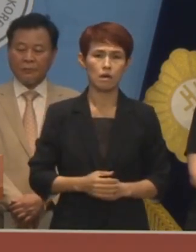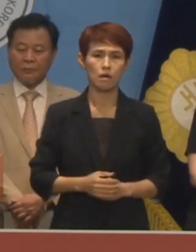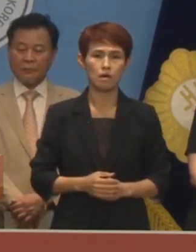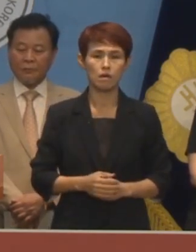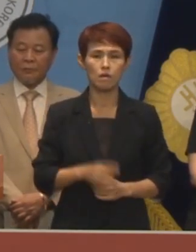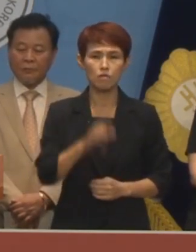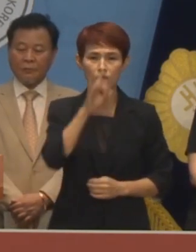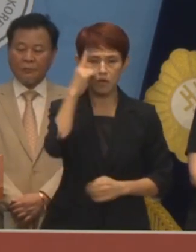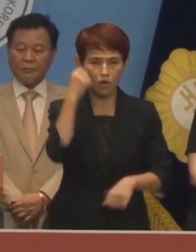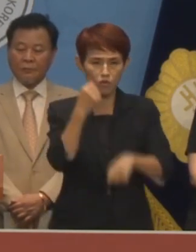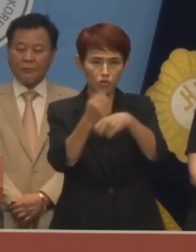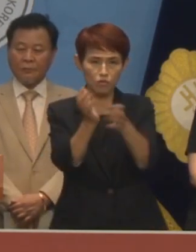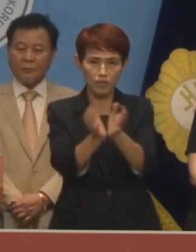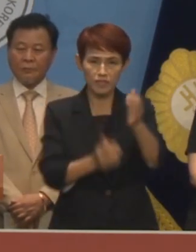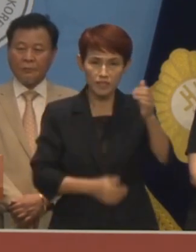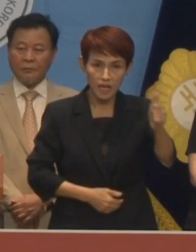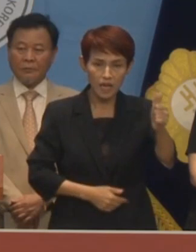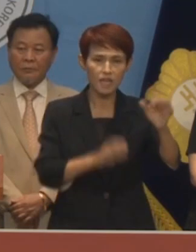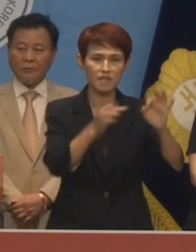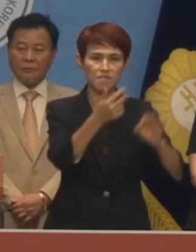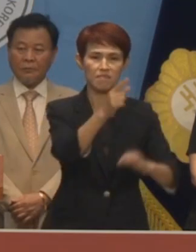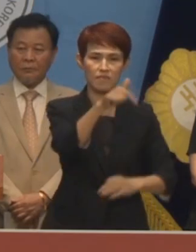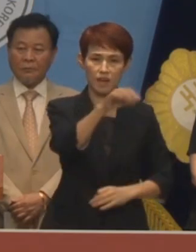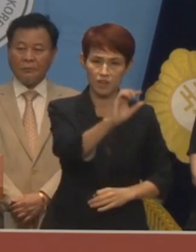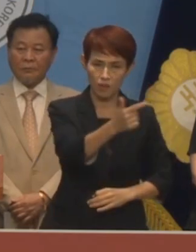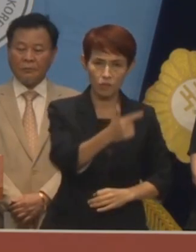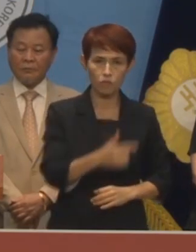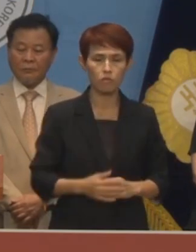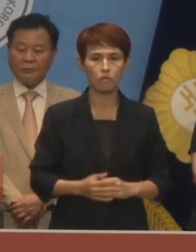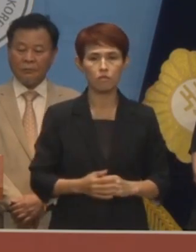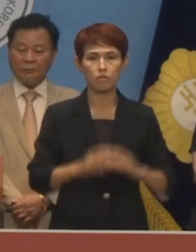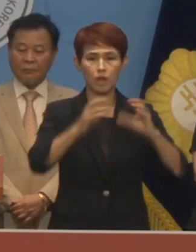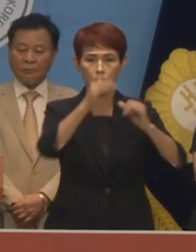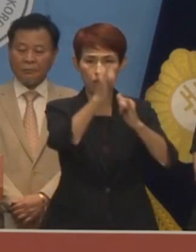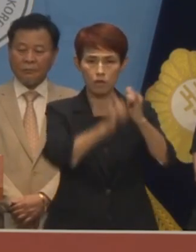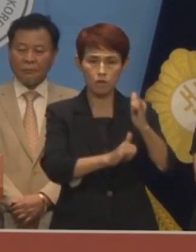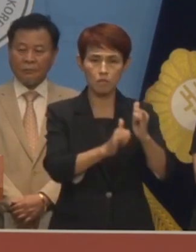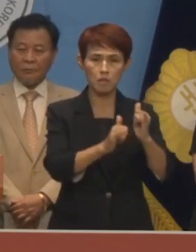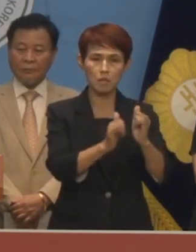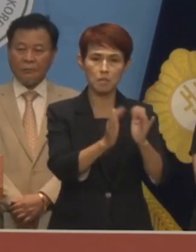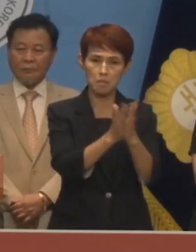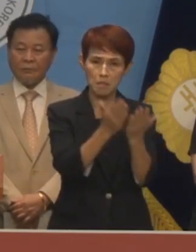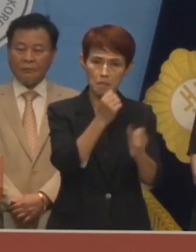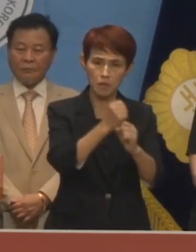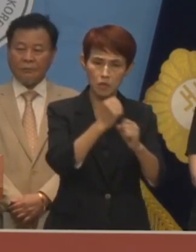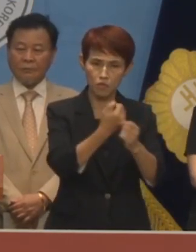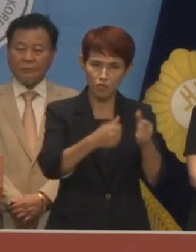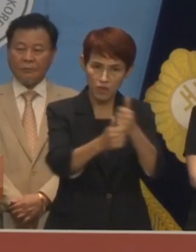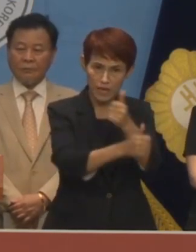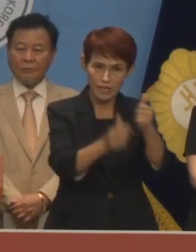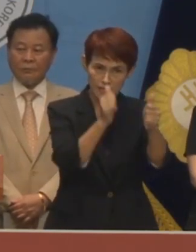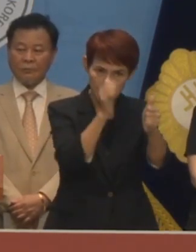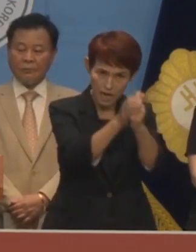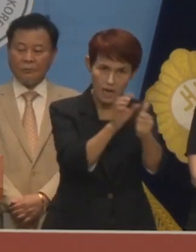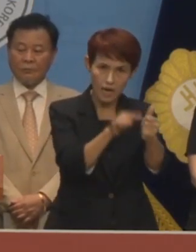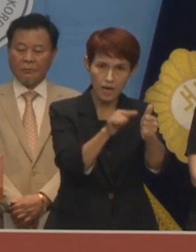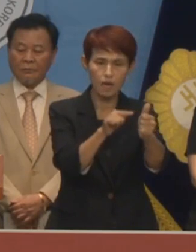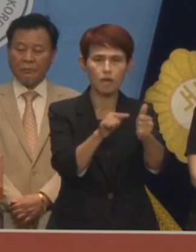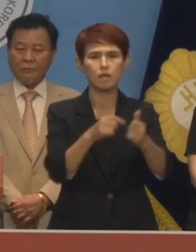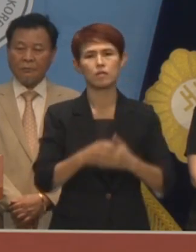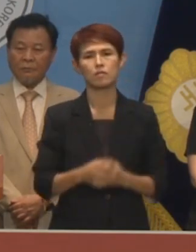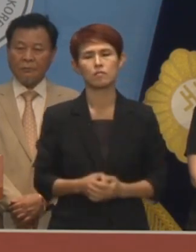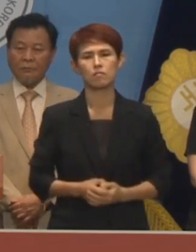한국학중앙연구원장 김낙연이 그렇고 국사편찬위원회 위원장 허동현, 동북아 역사재단